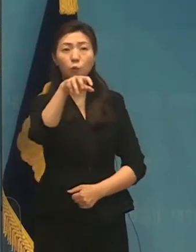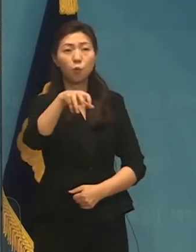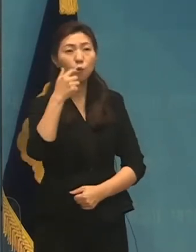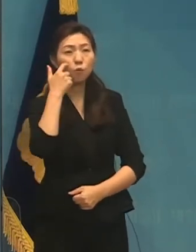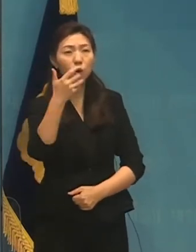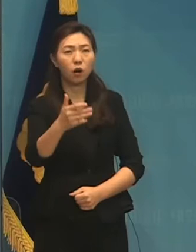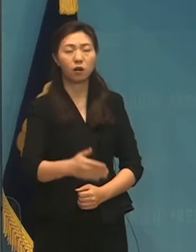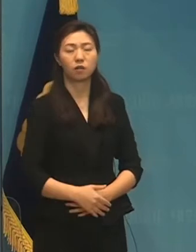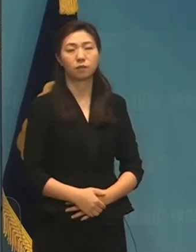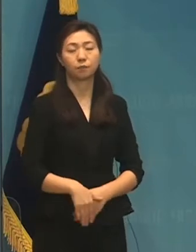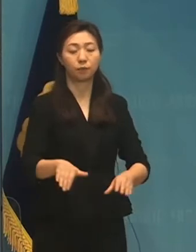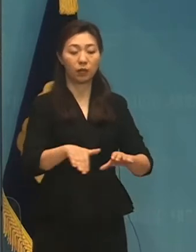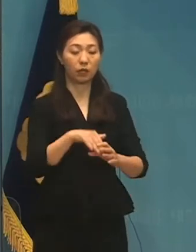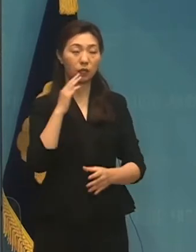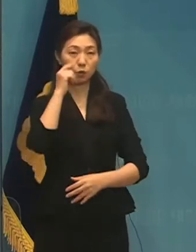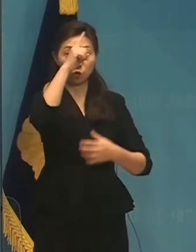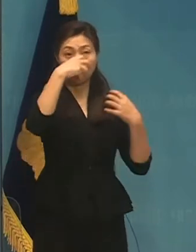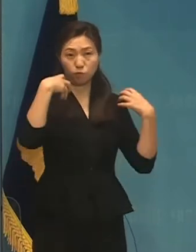문재인 정부 일자리 정책은